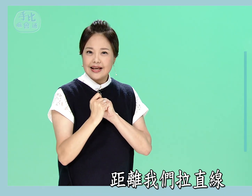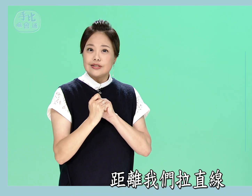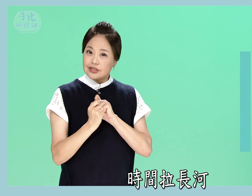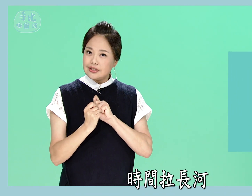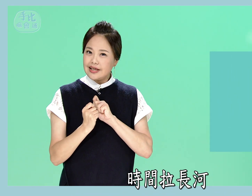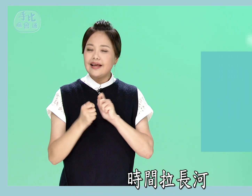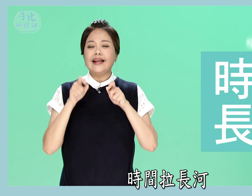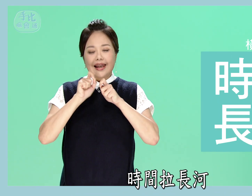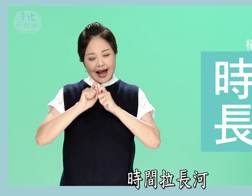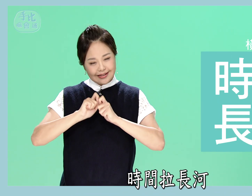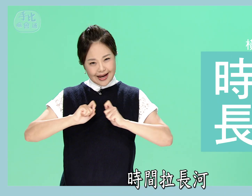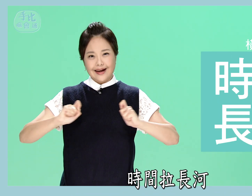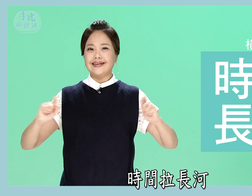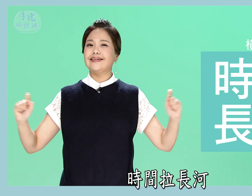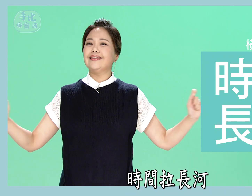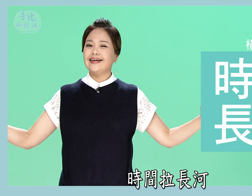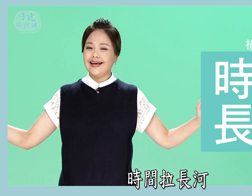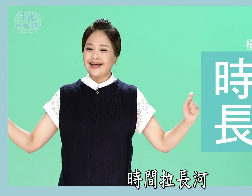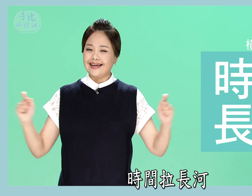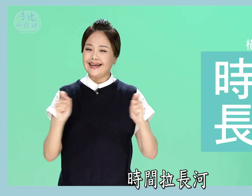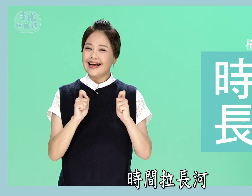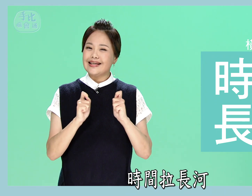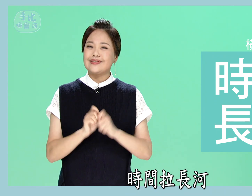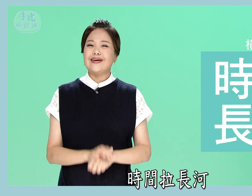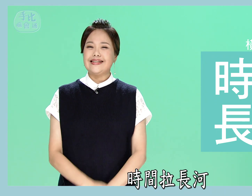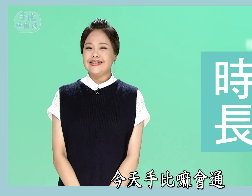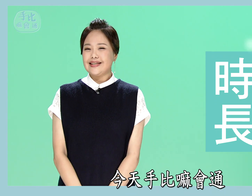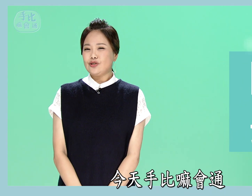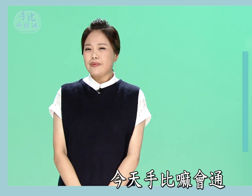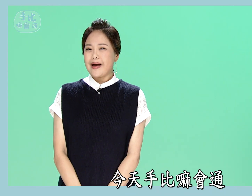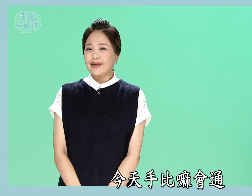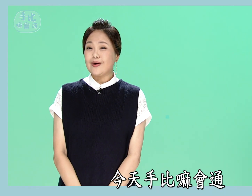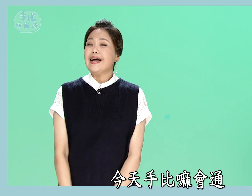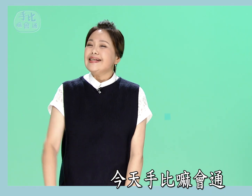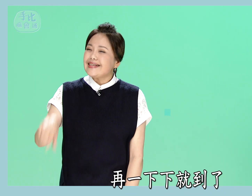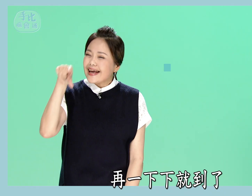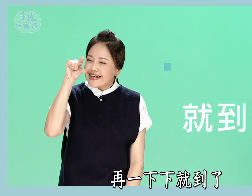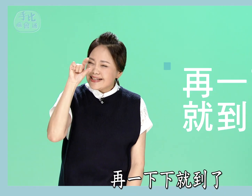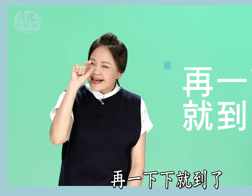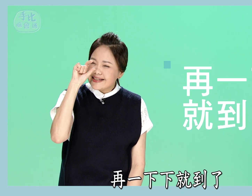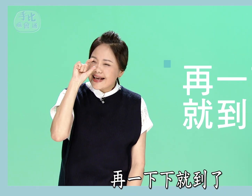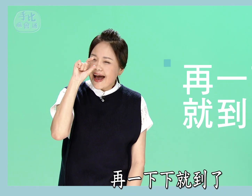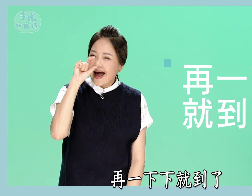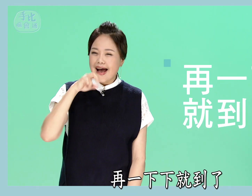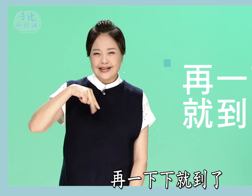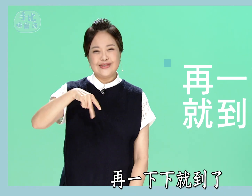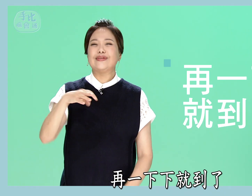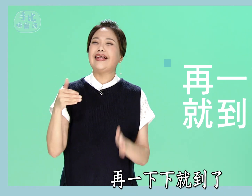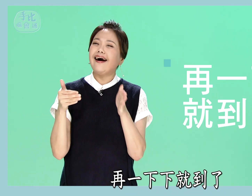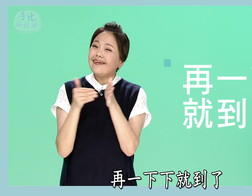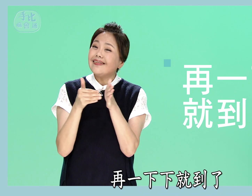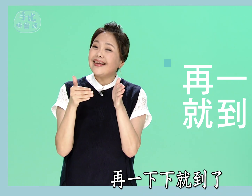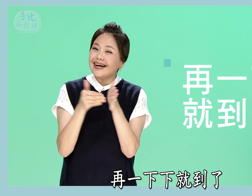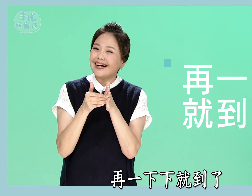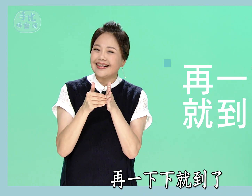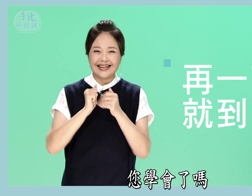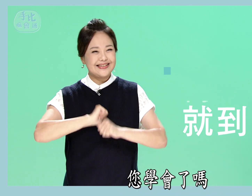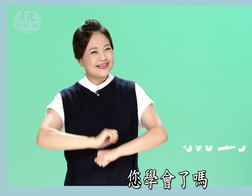时间拉长河。所以今天Chubby买通再一下下就到了，您学会了